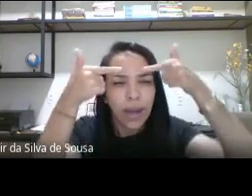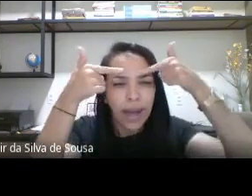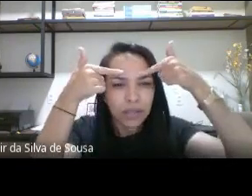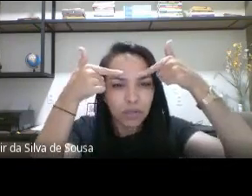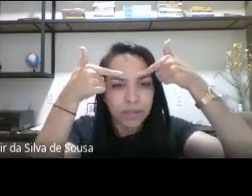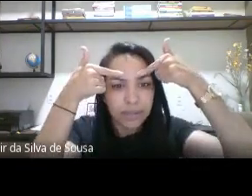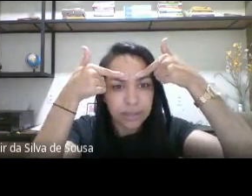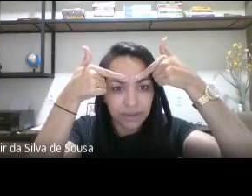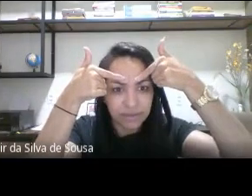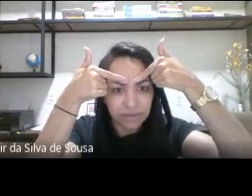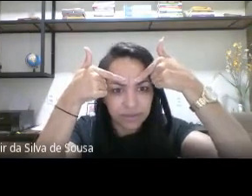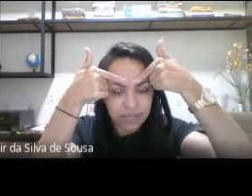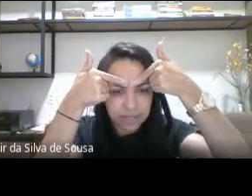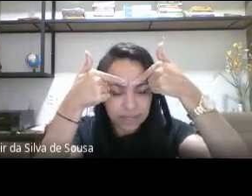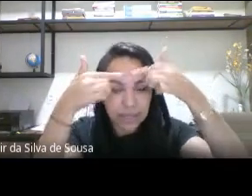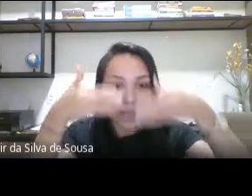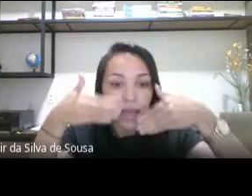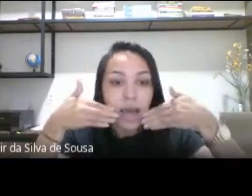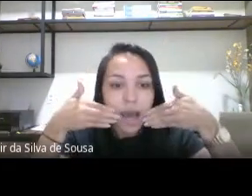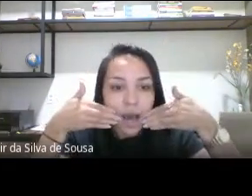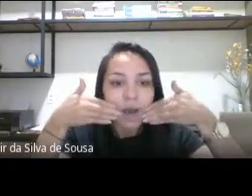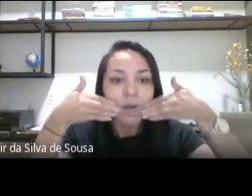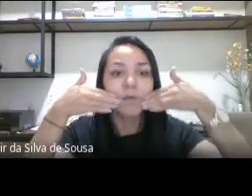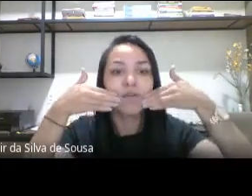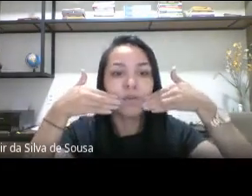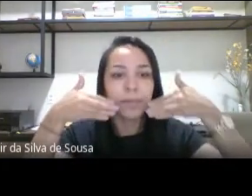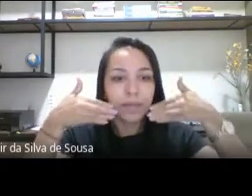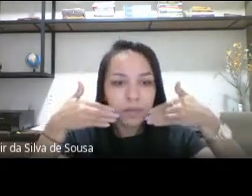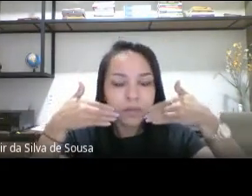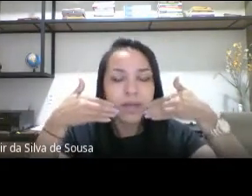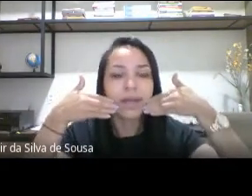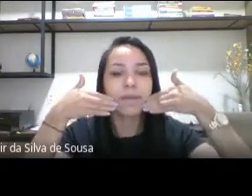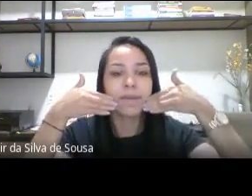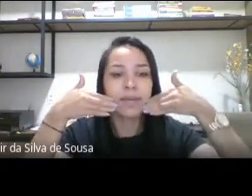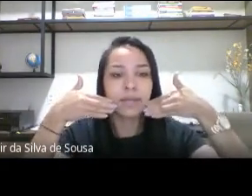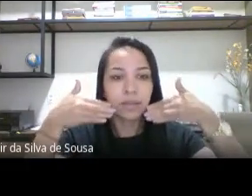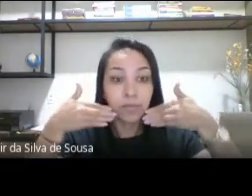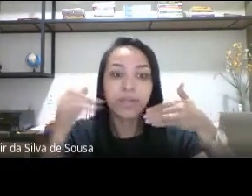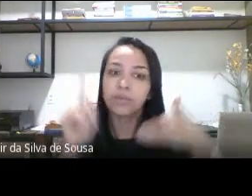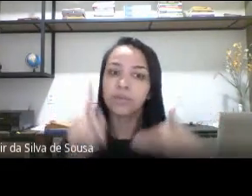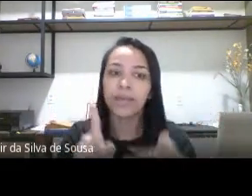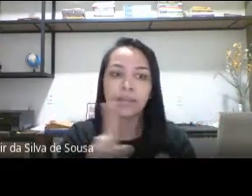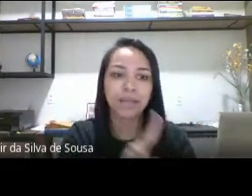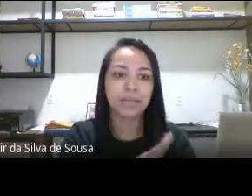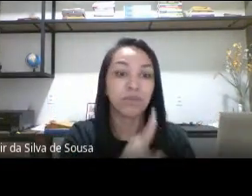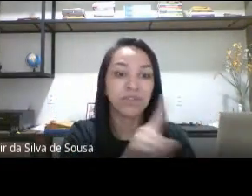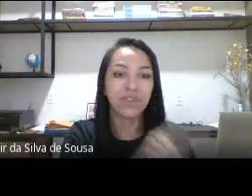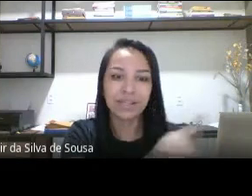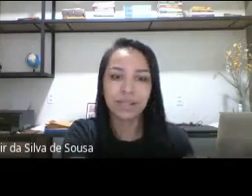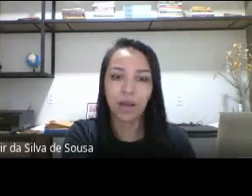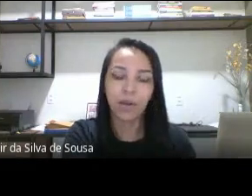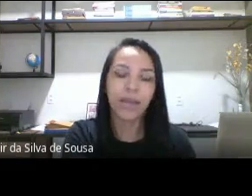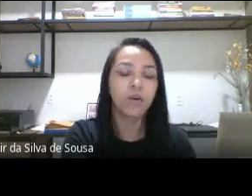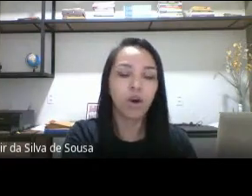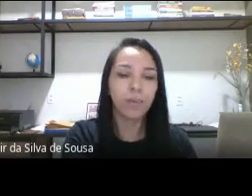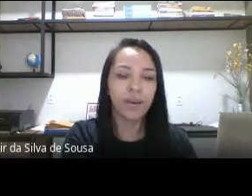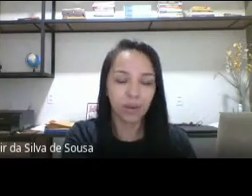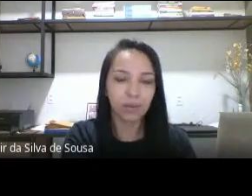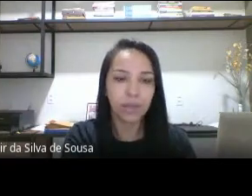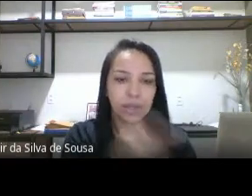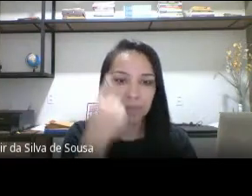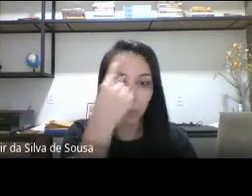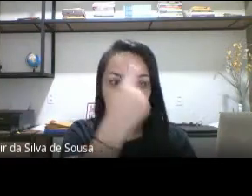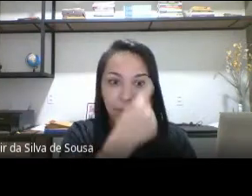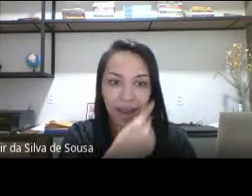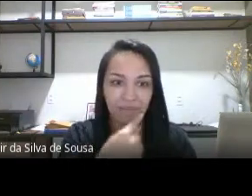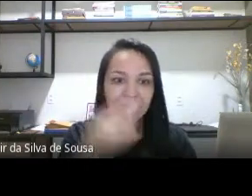Ó, a sobrancelha vai franzir, um movimento da cabeça, por isso que é a expressão facial e corporal,